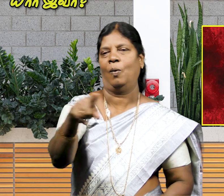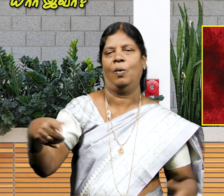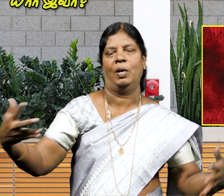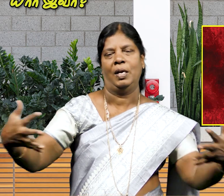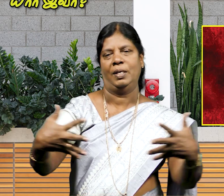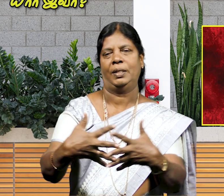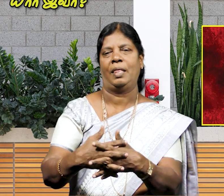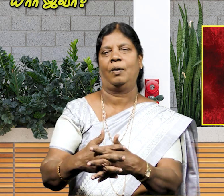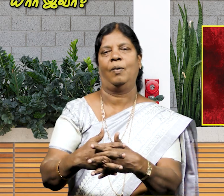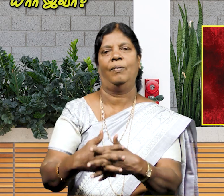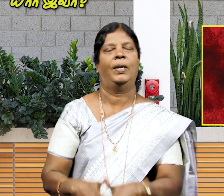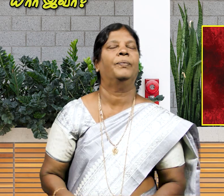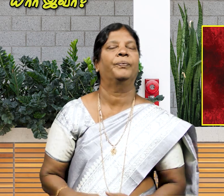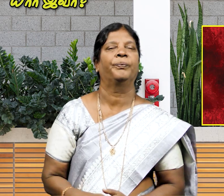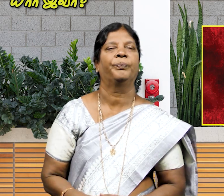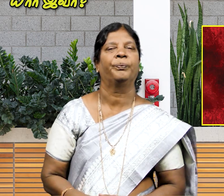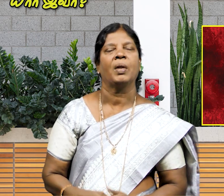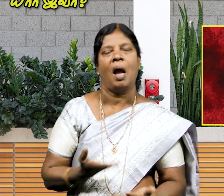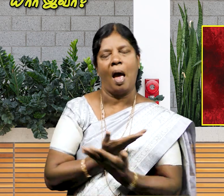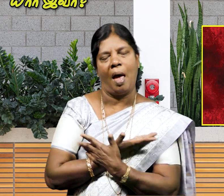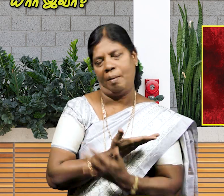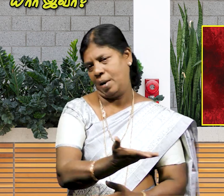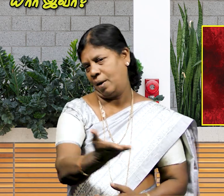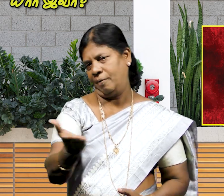வந்து உங்களை என்னிடத்தில் சேர்த்து கொண்டு